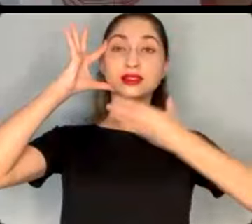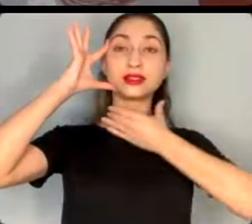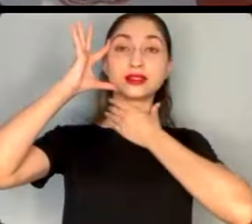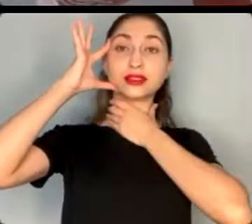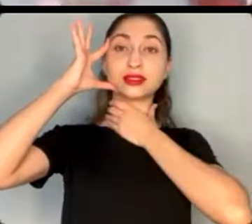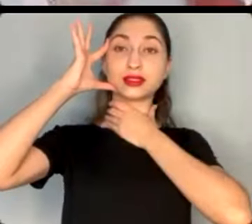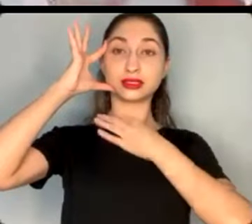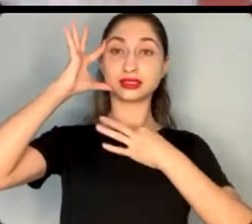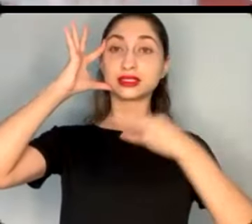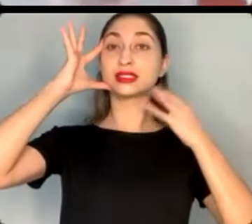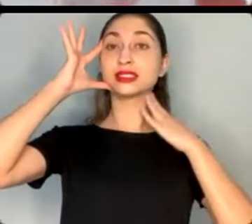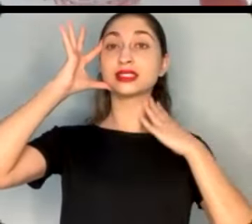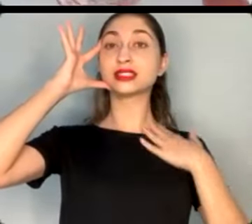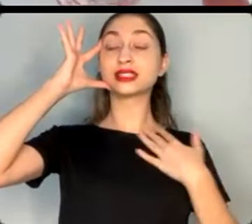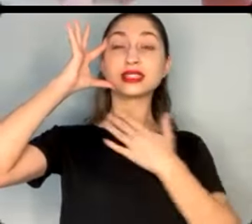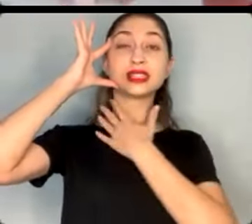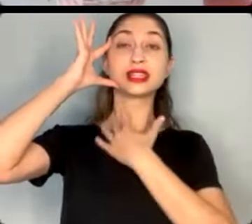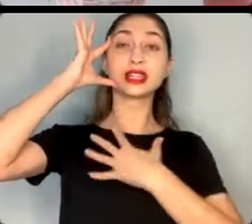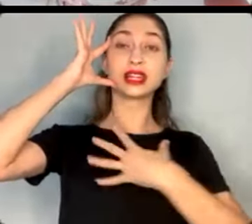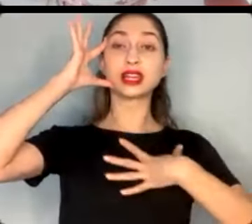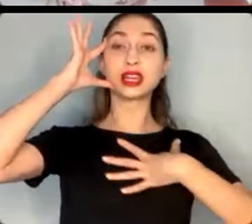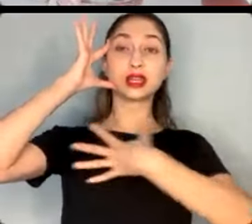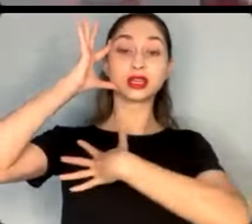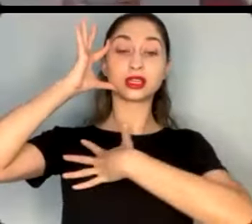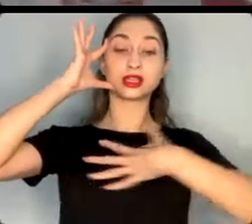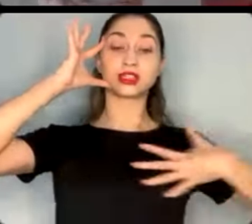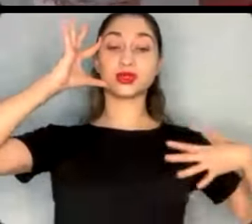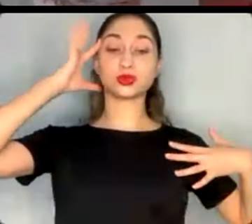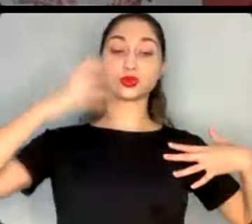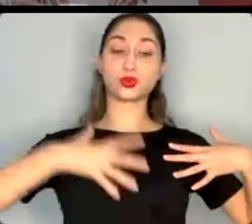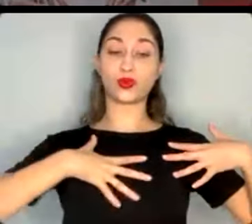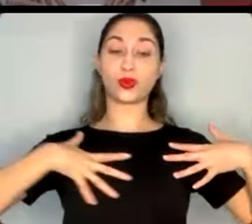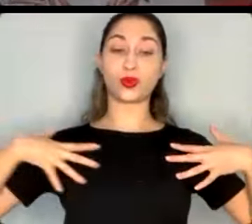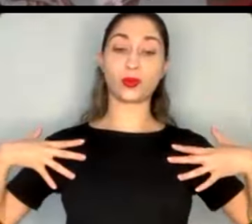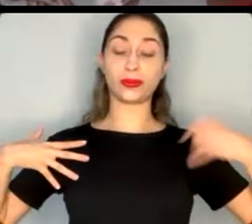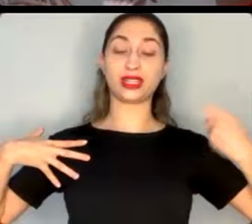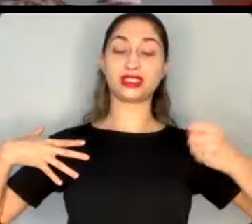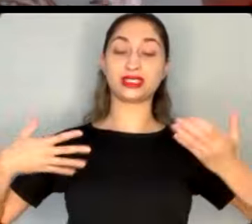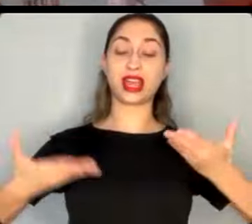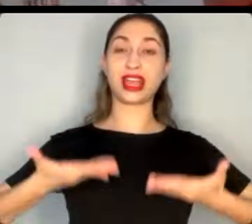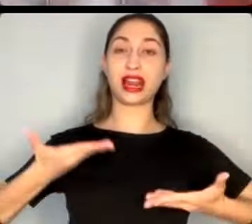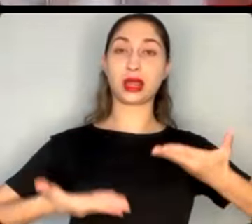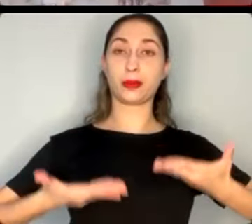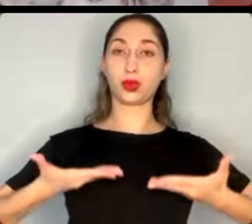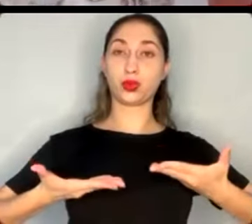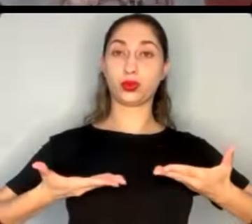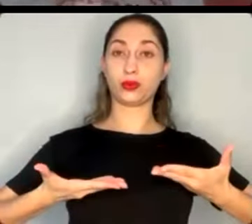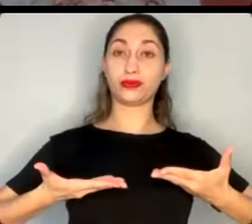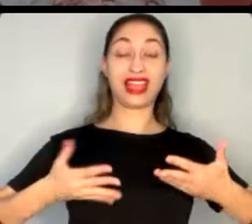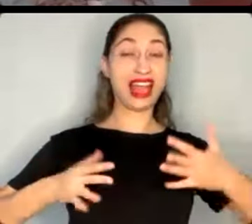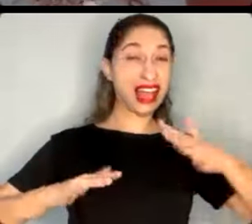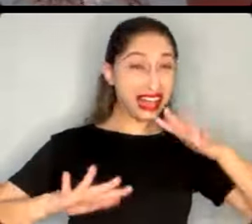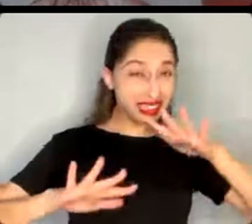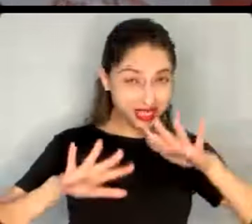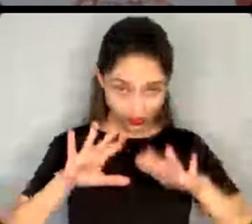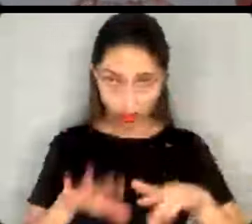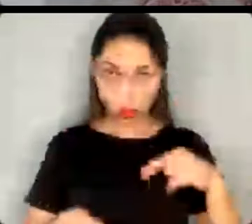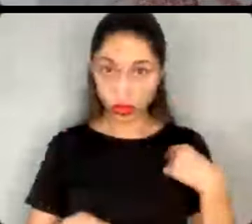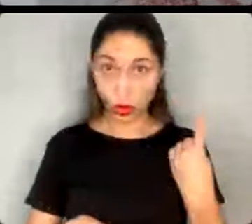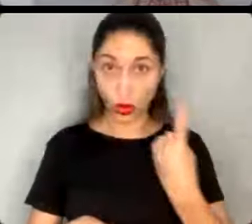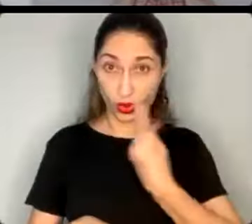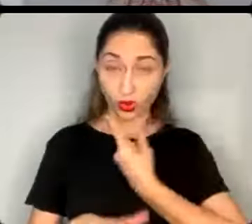vez, se existe um tórax estável, né? Às vezes, as questões que a gente tem